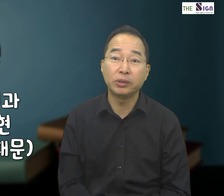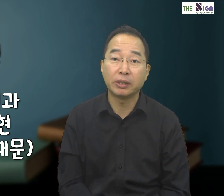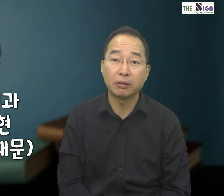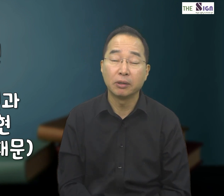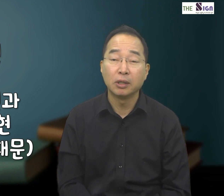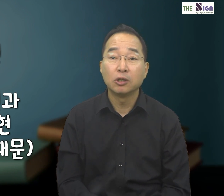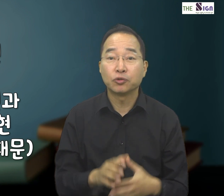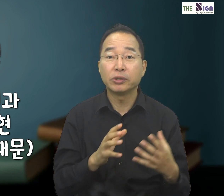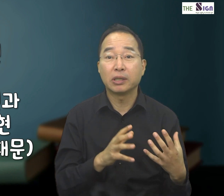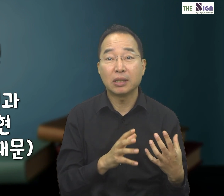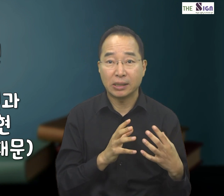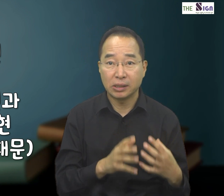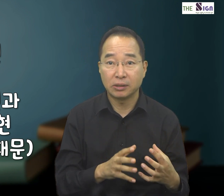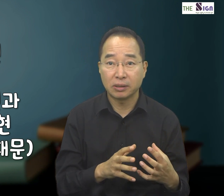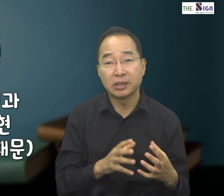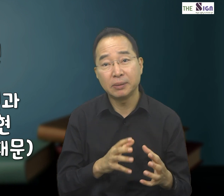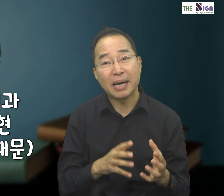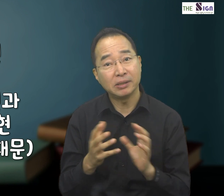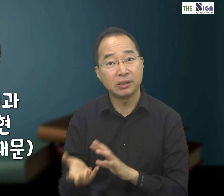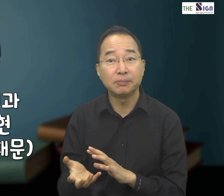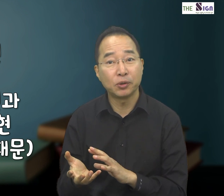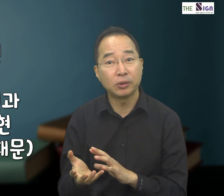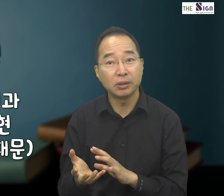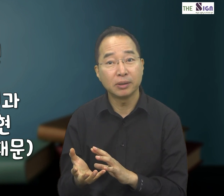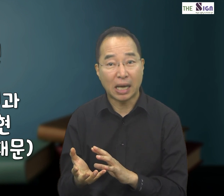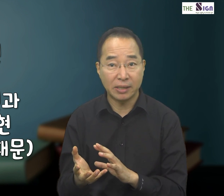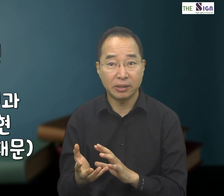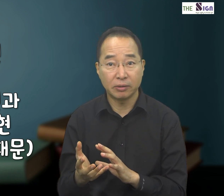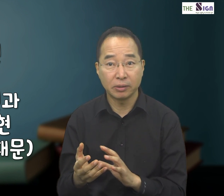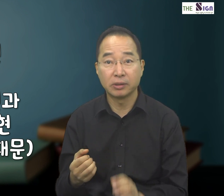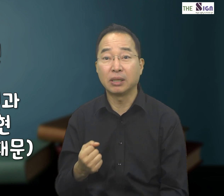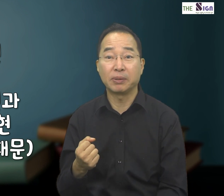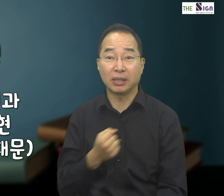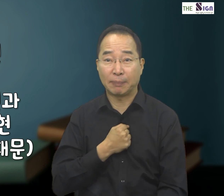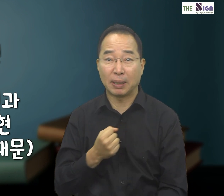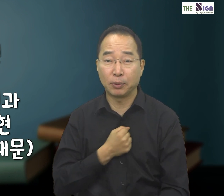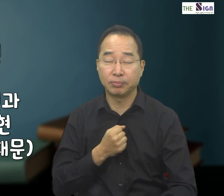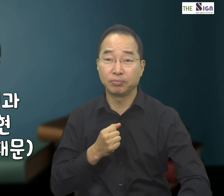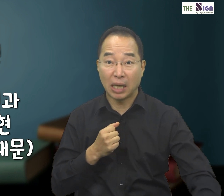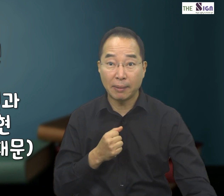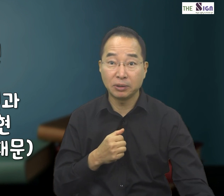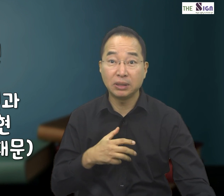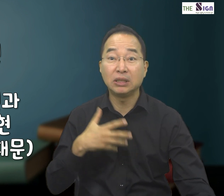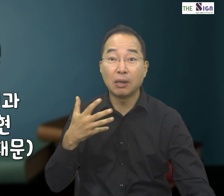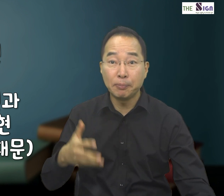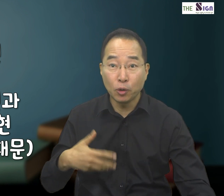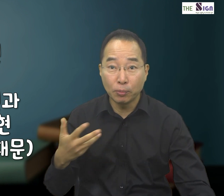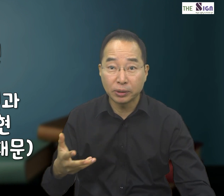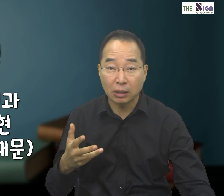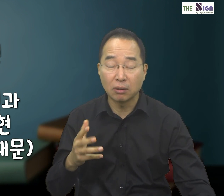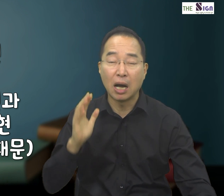돼요. 수어책에는 아직 있으나 그리 많이 쓰는 표현은 아니에요. 그러다 보니까 답답한 이런 표현보다도